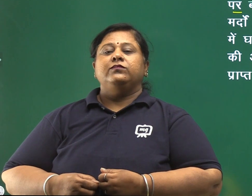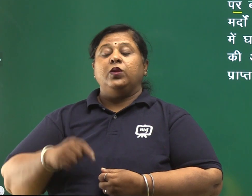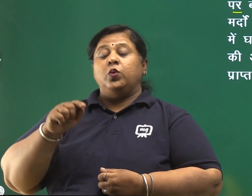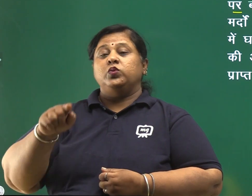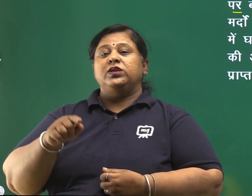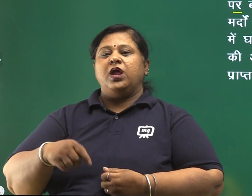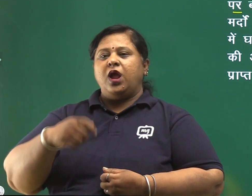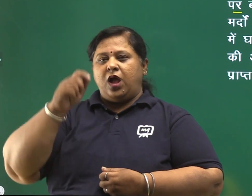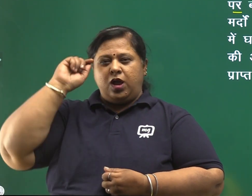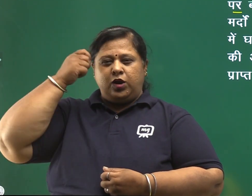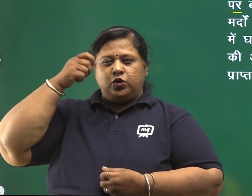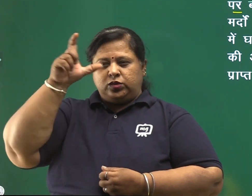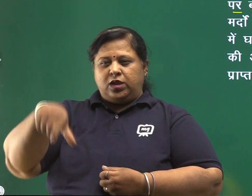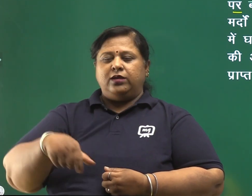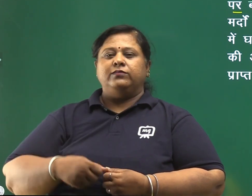उसने अंग्रेजों से